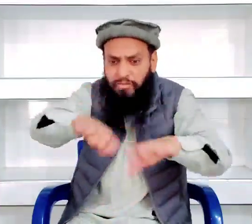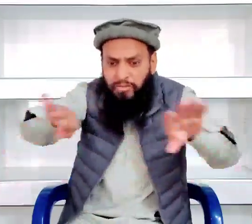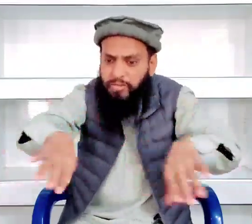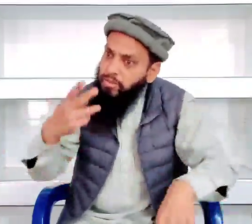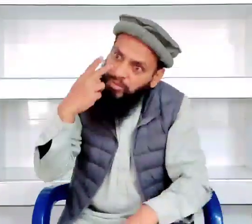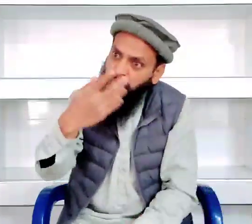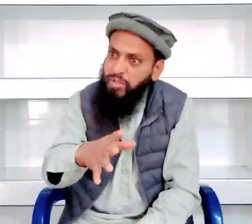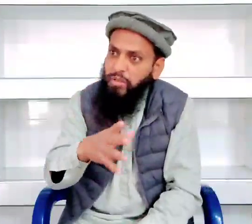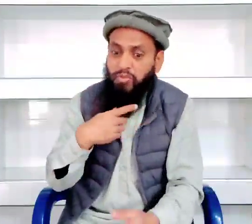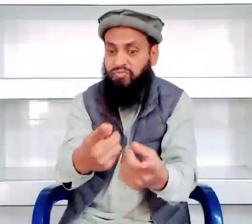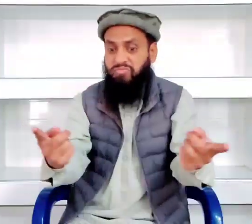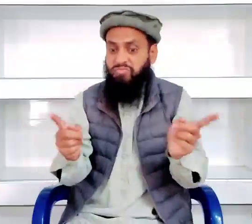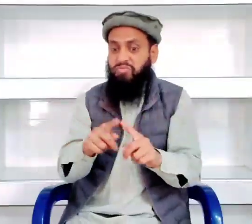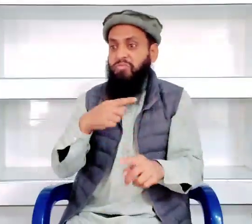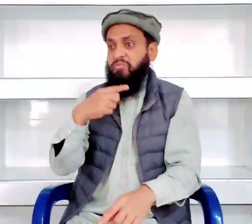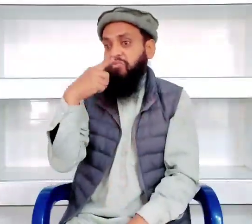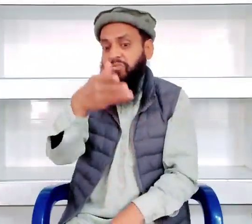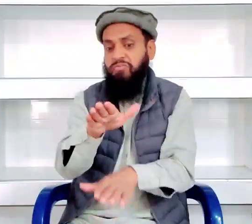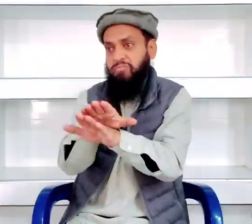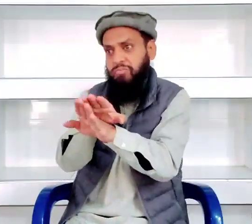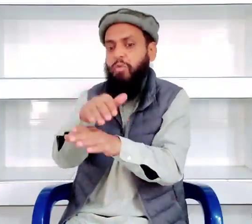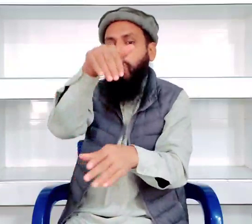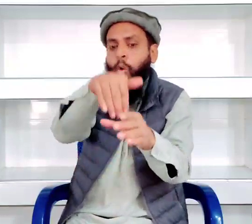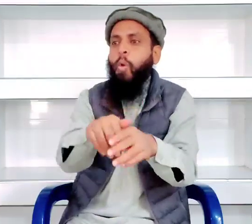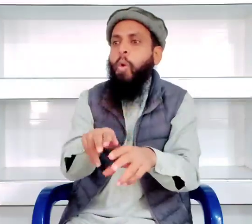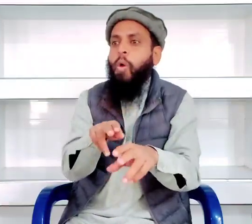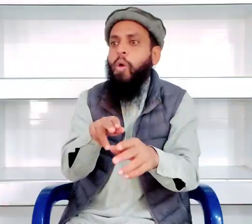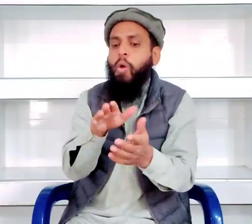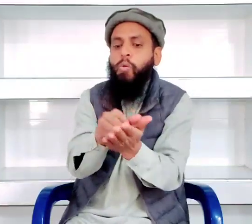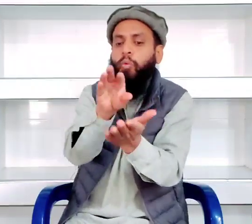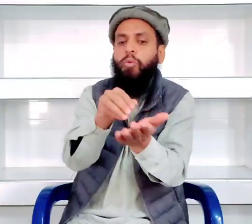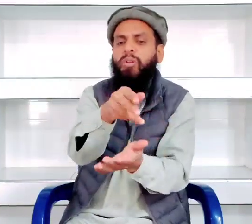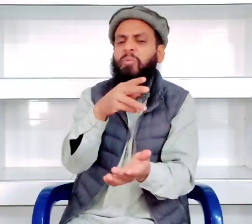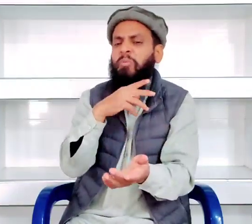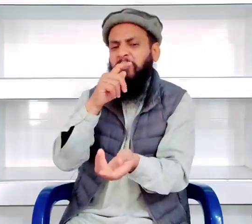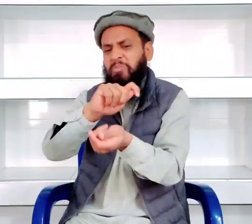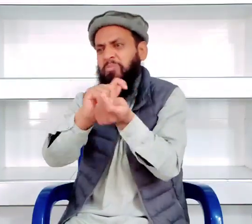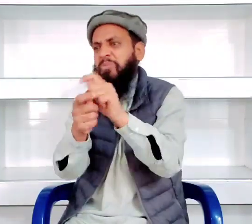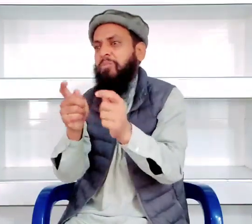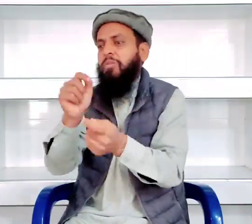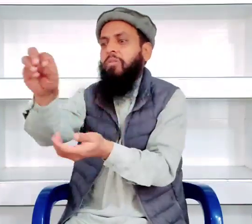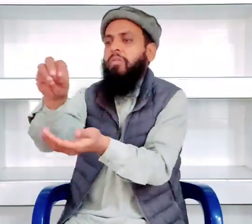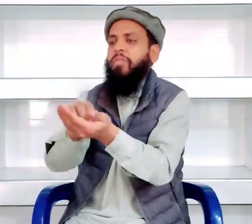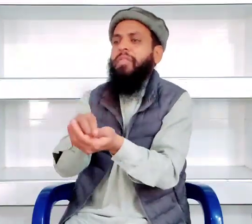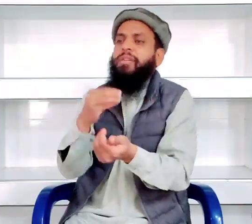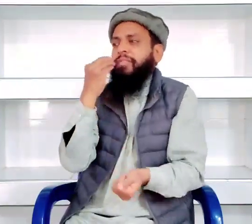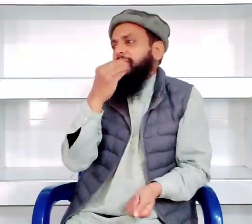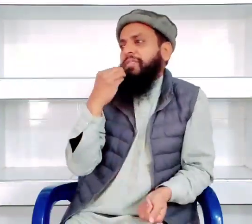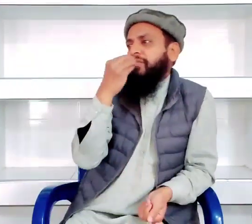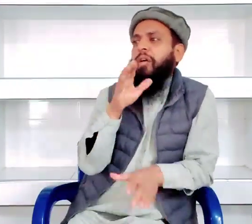علیہ وسلم نے منع فرمایا نہا رسول اللہ صلی اللہ علیہ وسلم ان بیع ساما کے فل